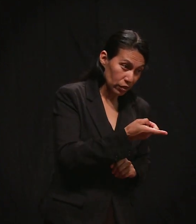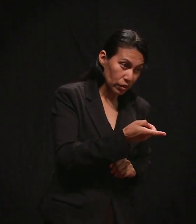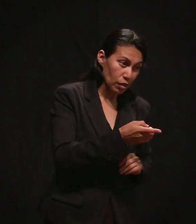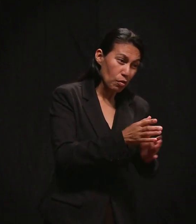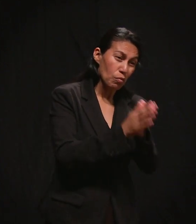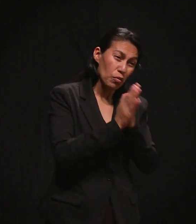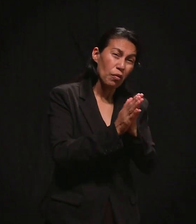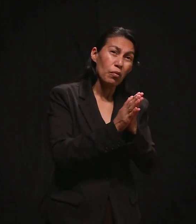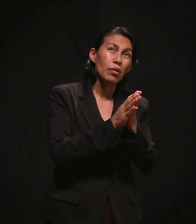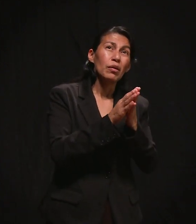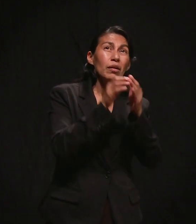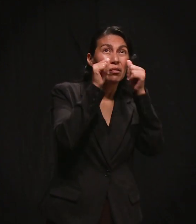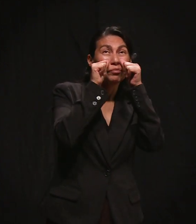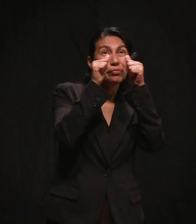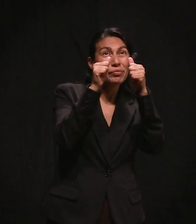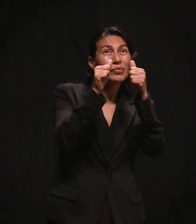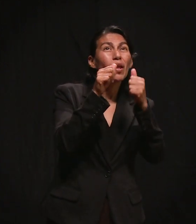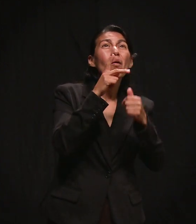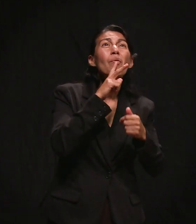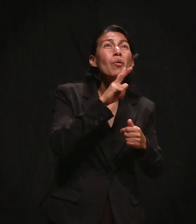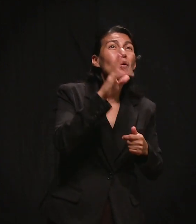de otra manera. De otra manera. ¿Por qué?